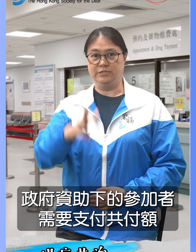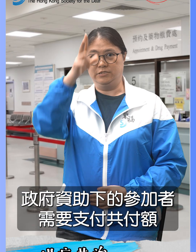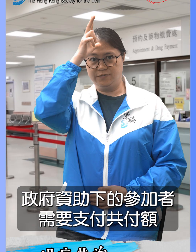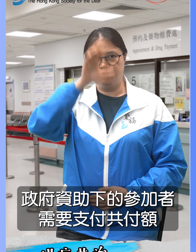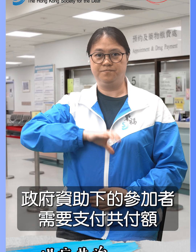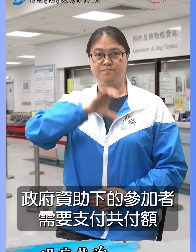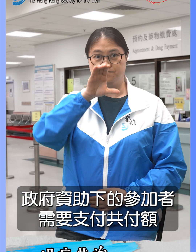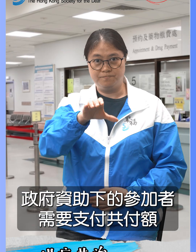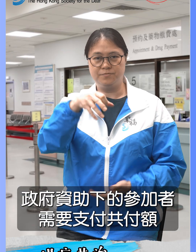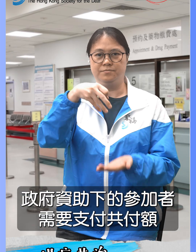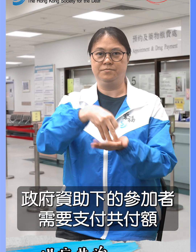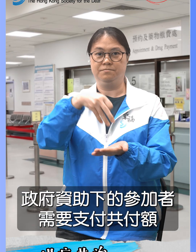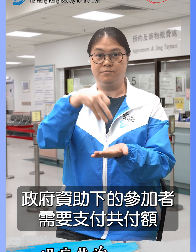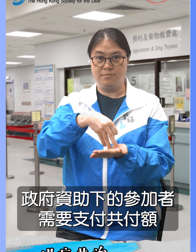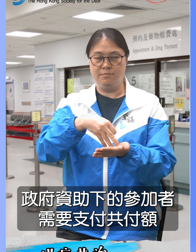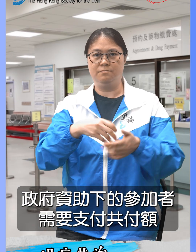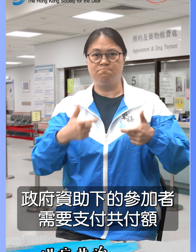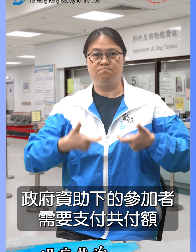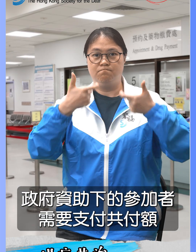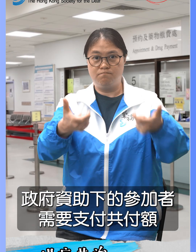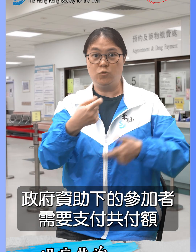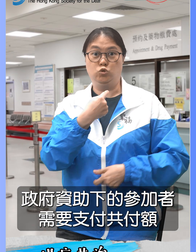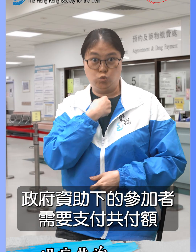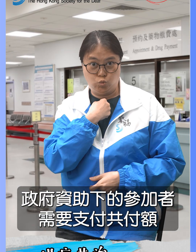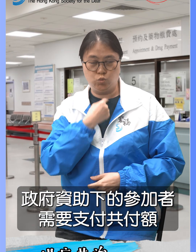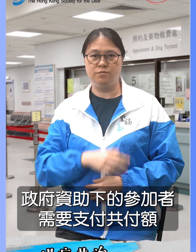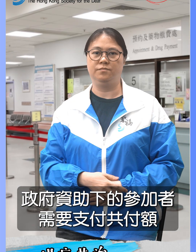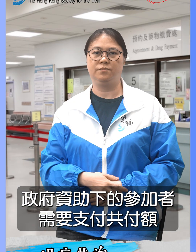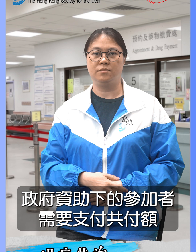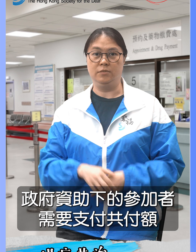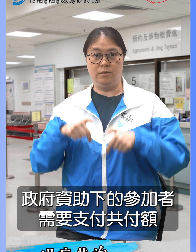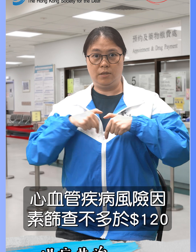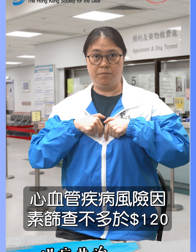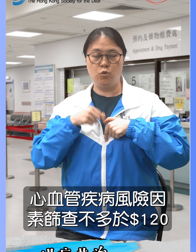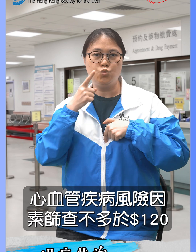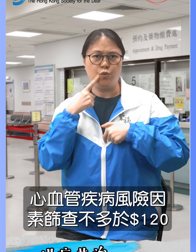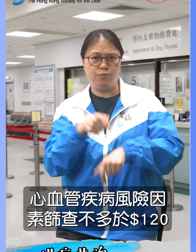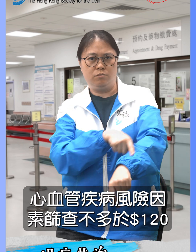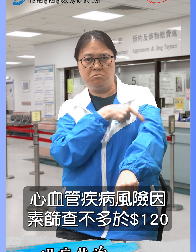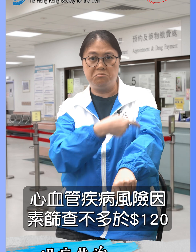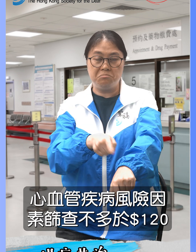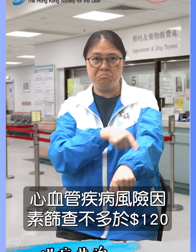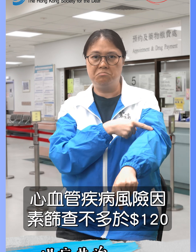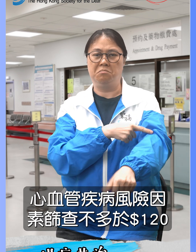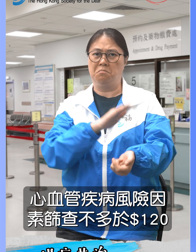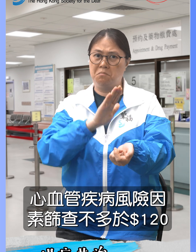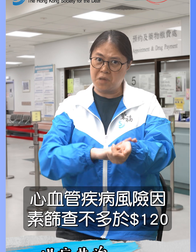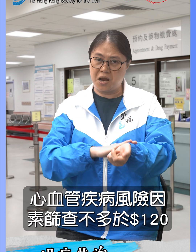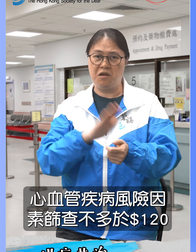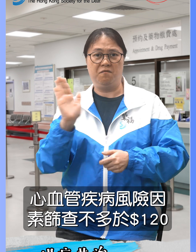政府資助下嘅參加者需要支付共付額。心血管疾病風險因素篩